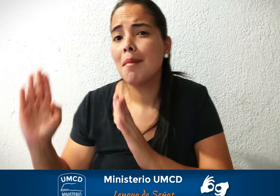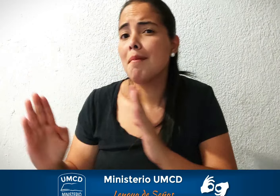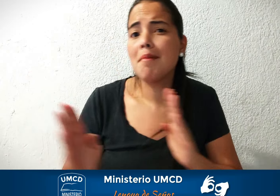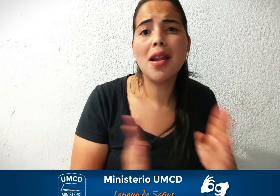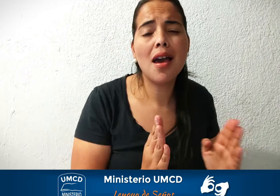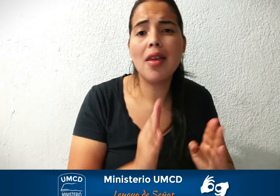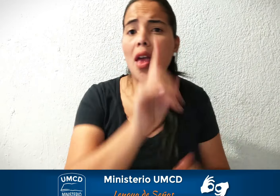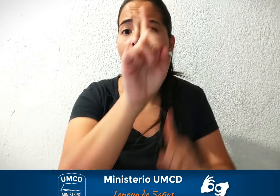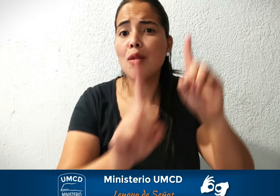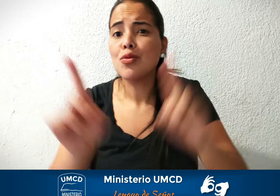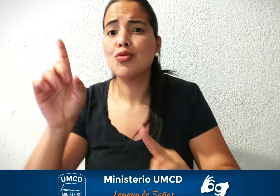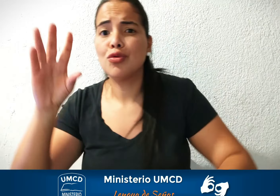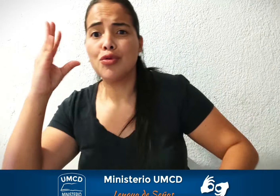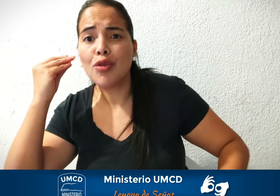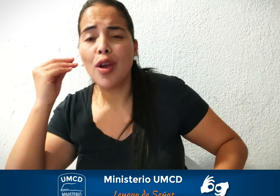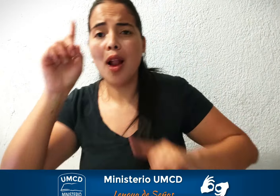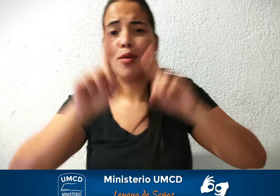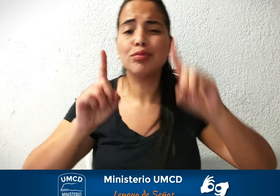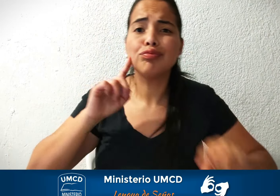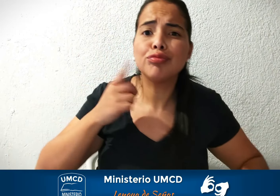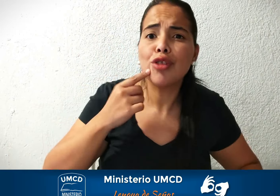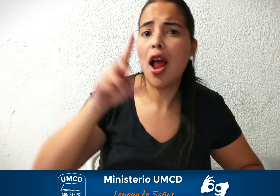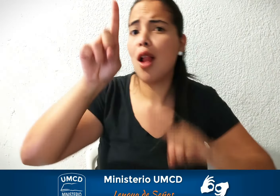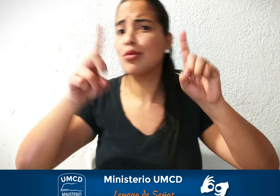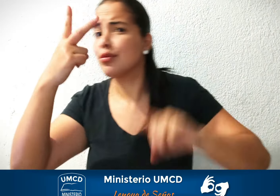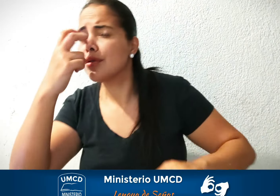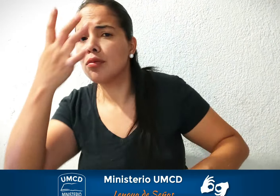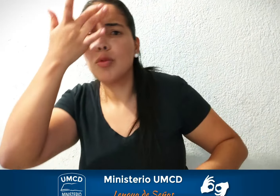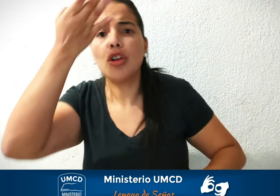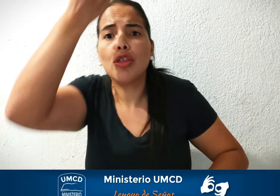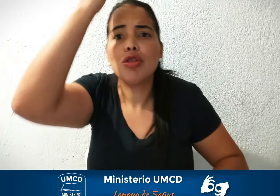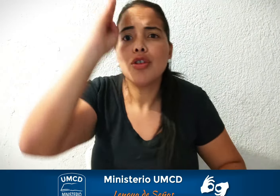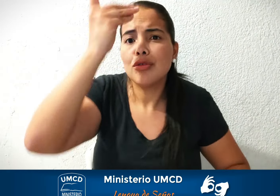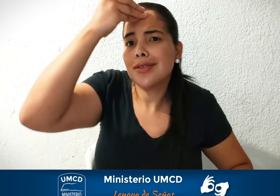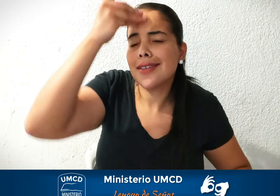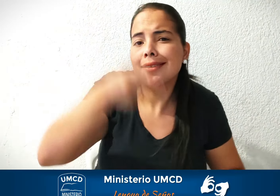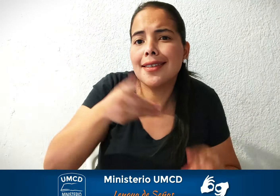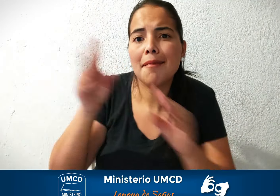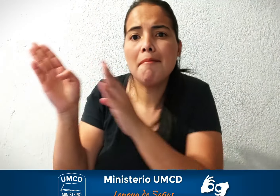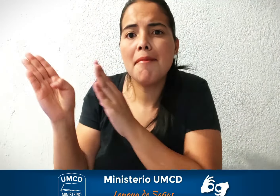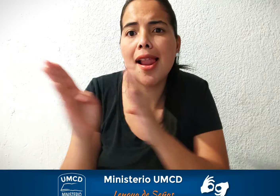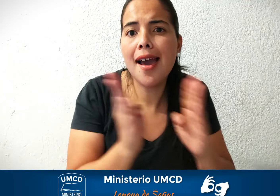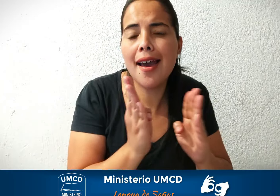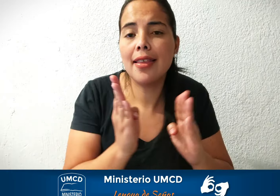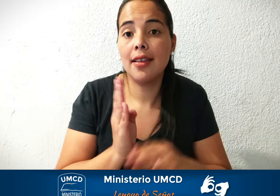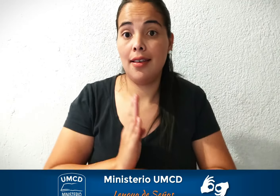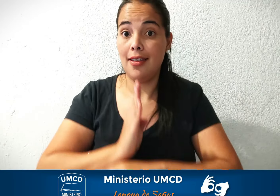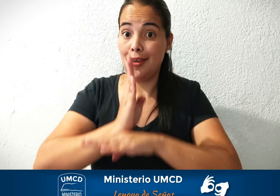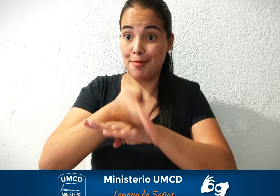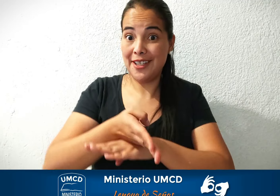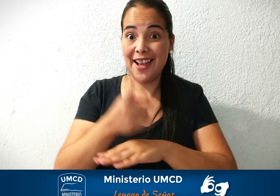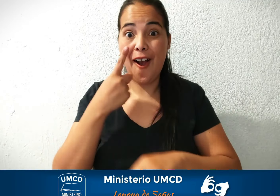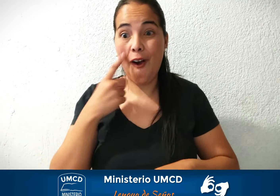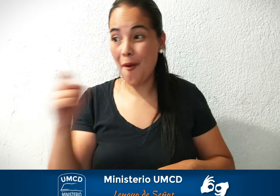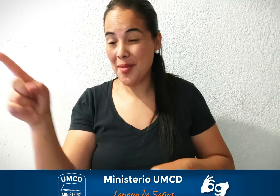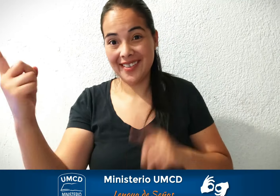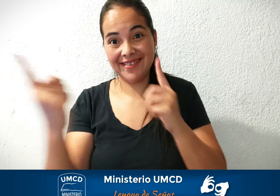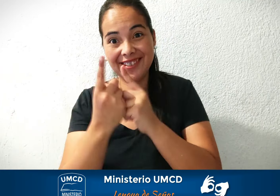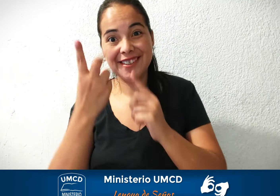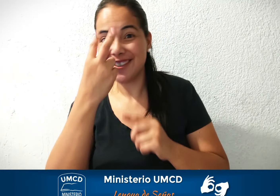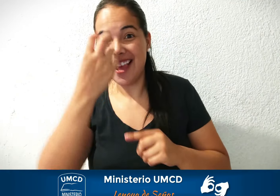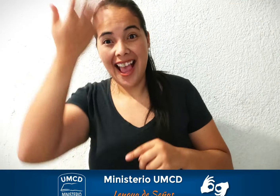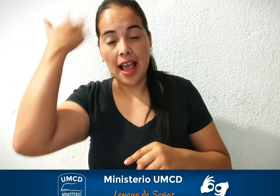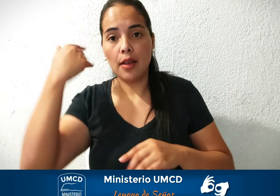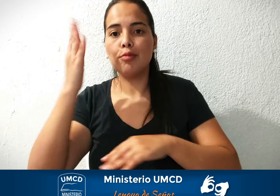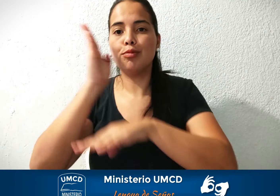de Dios deberían ser manifestadas en este hombre. Y al final, Jesús terminó sanando a